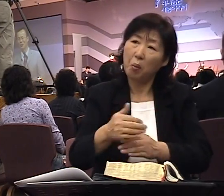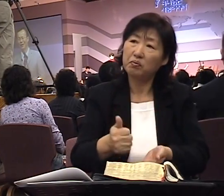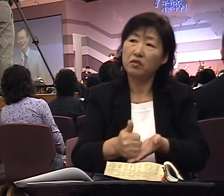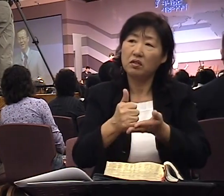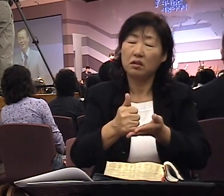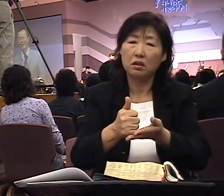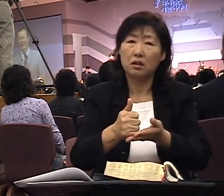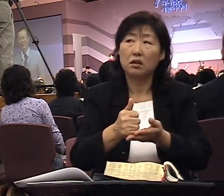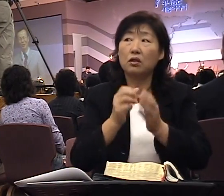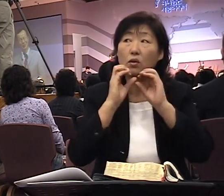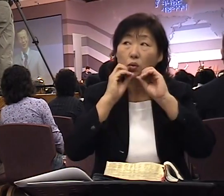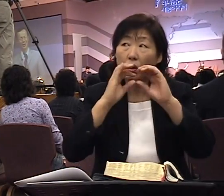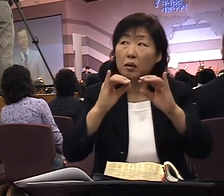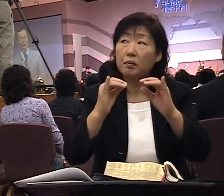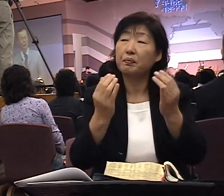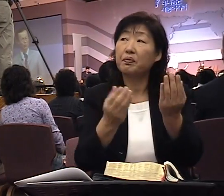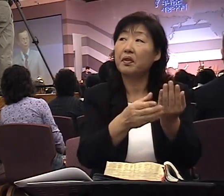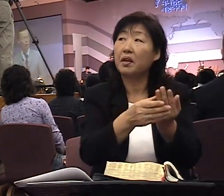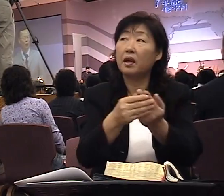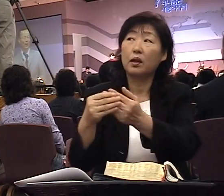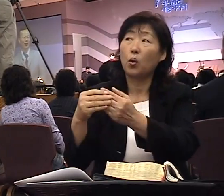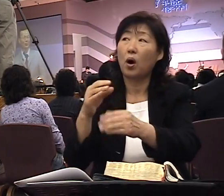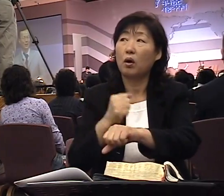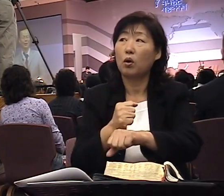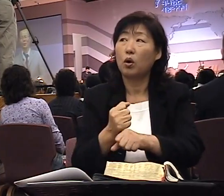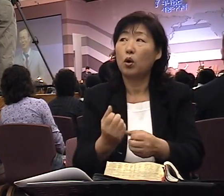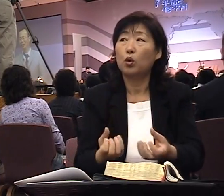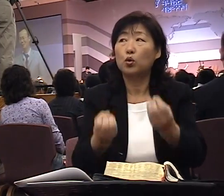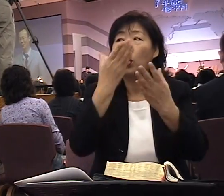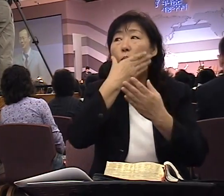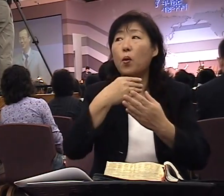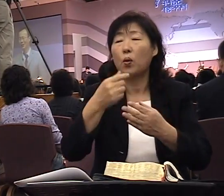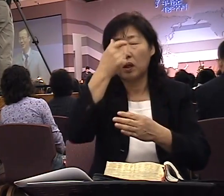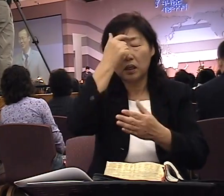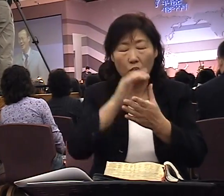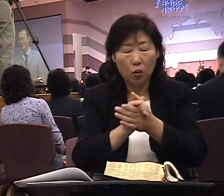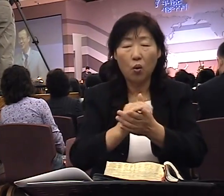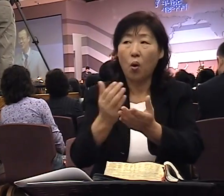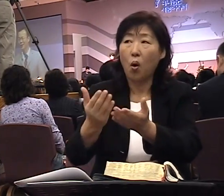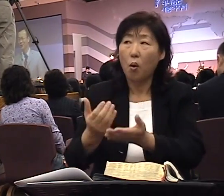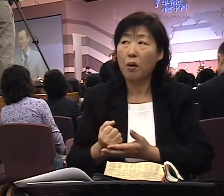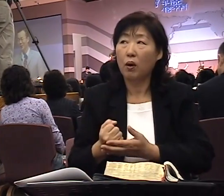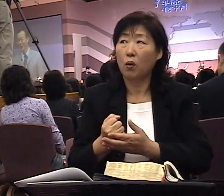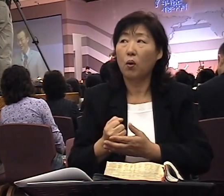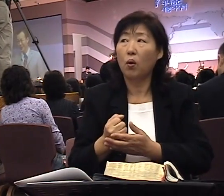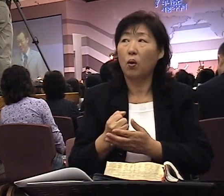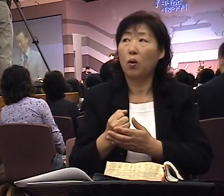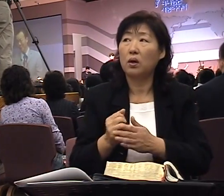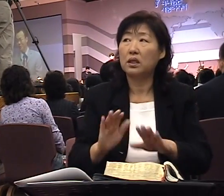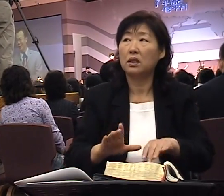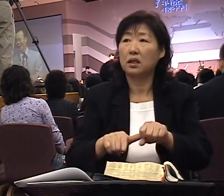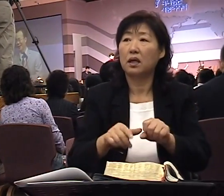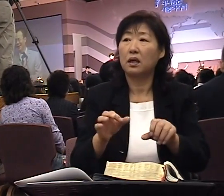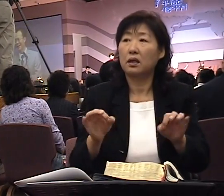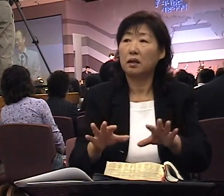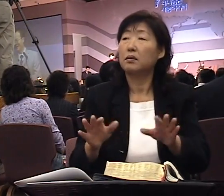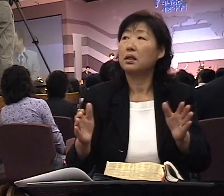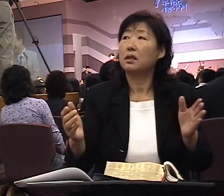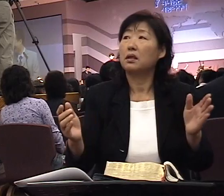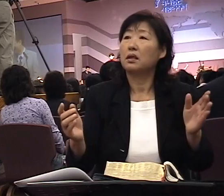인도하시고 있습니다. 오늘 그러나 우리의 축복과 우리의 기도를 받고 가셨으면 해서 이 시간 잠시